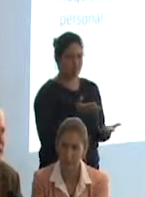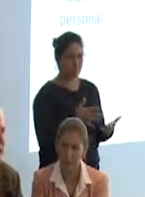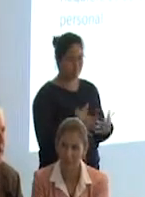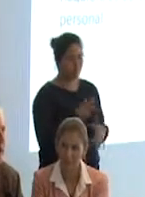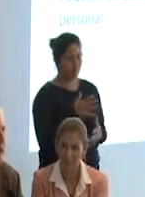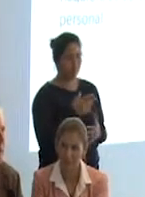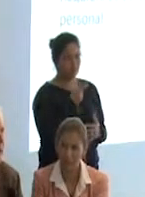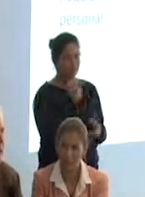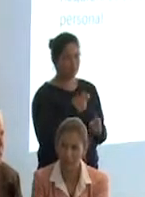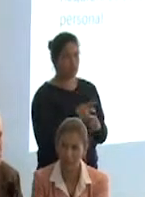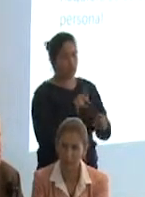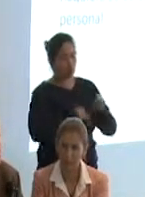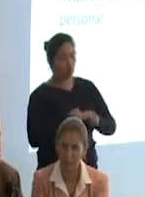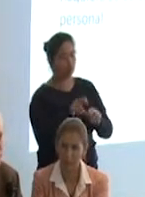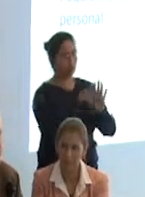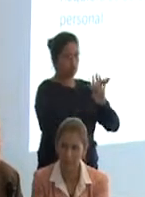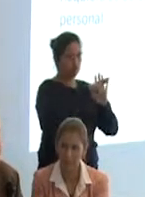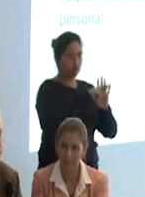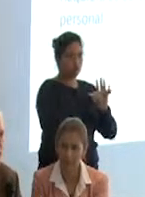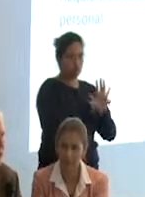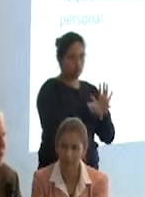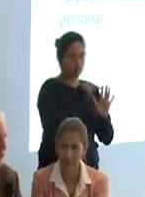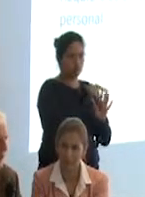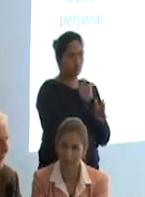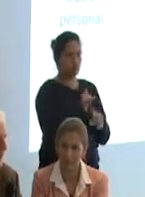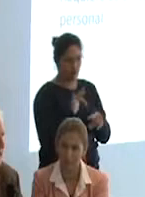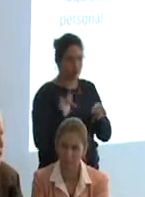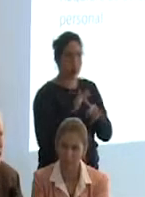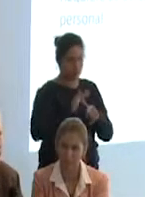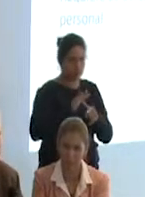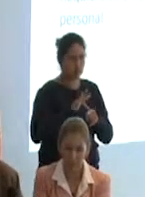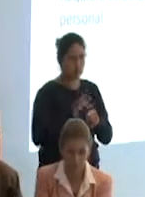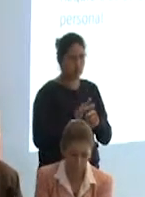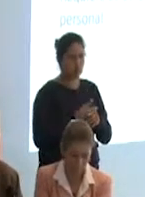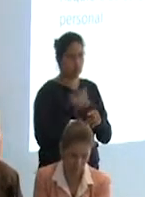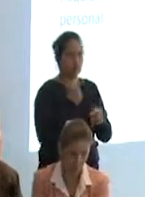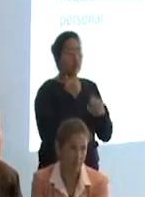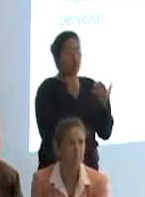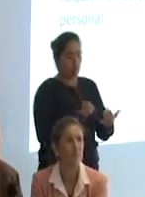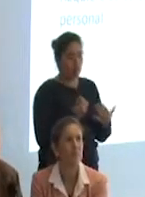un nuevo reglamento que fue implementado y